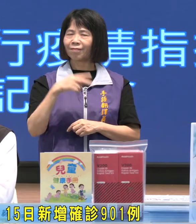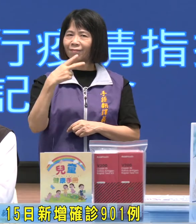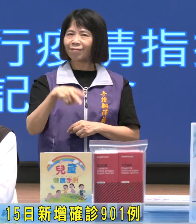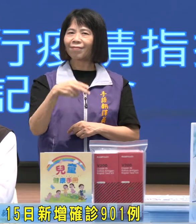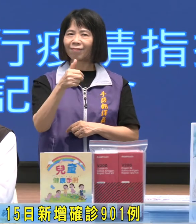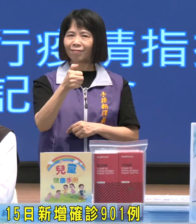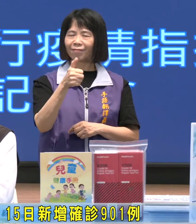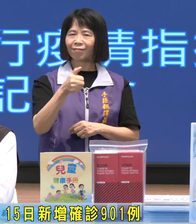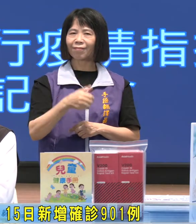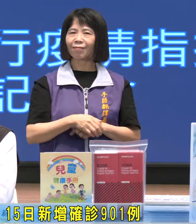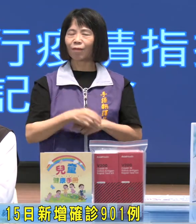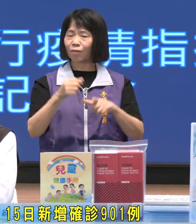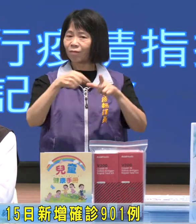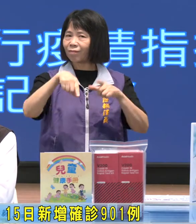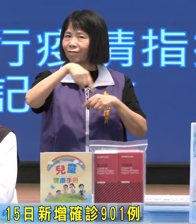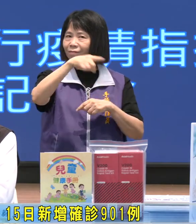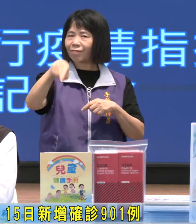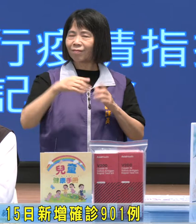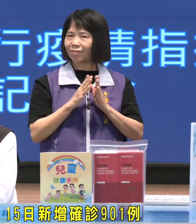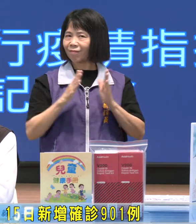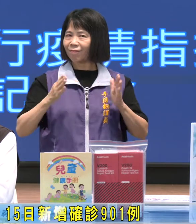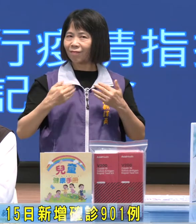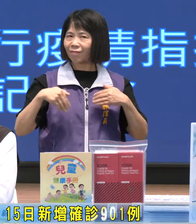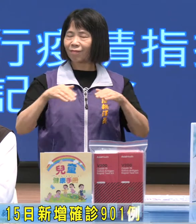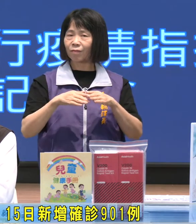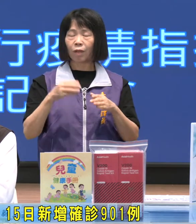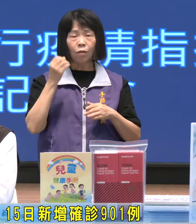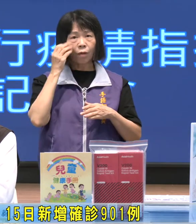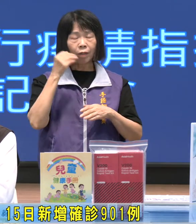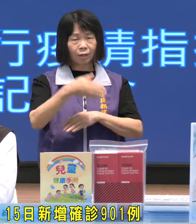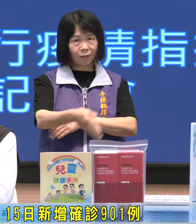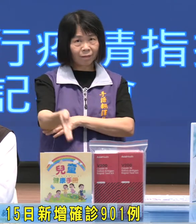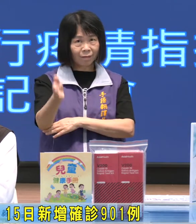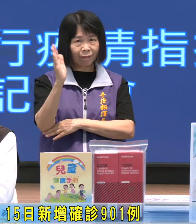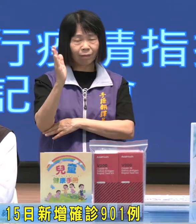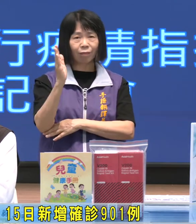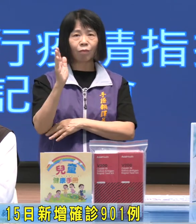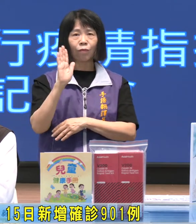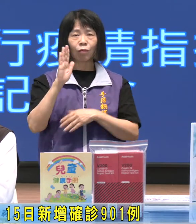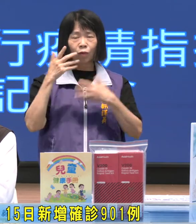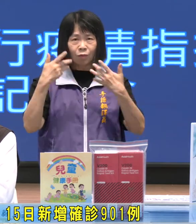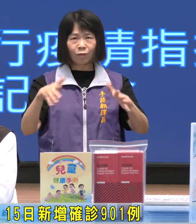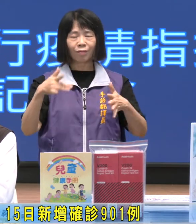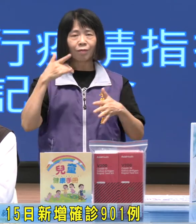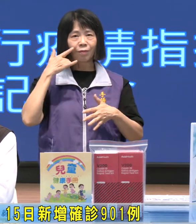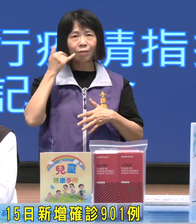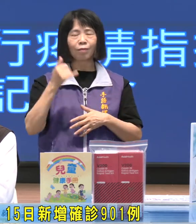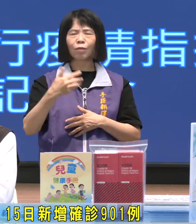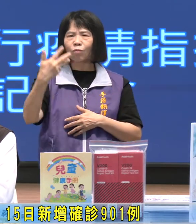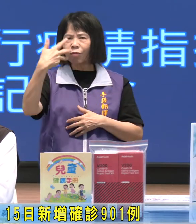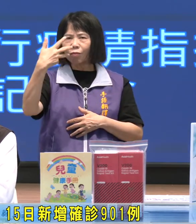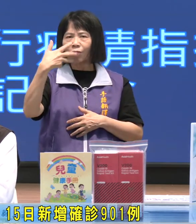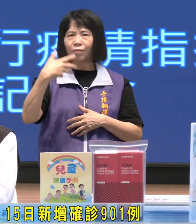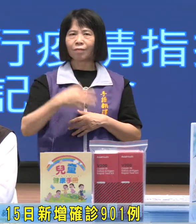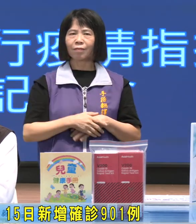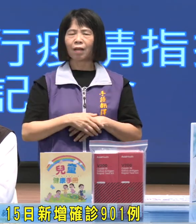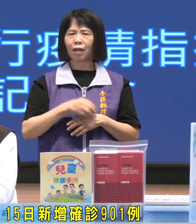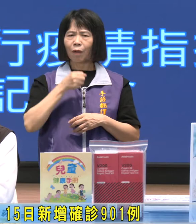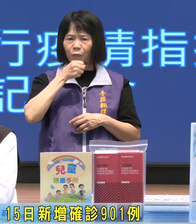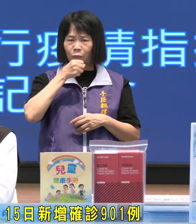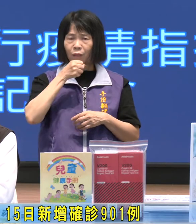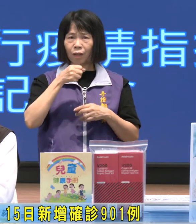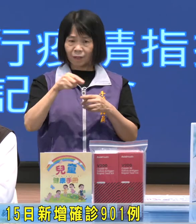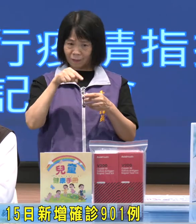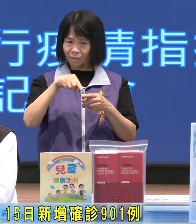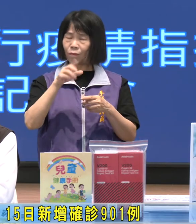谢谢企业的部分。那因为一直以来，花莲县政府一直以来有非常多的家长在询问说有没有唾液快筛